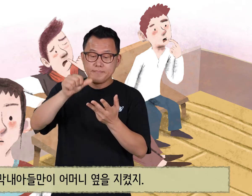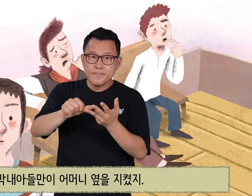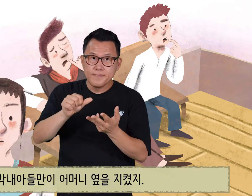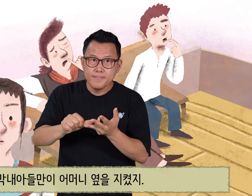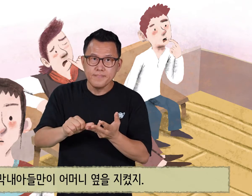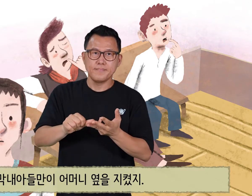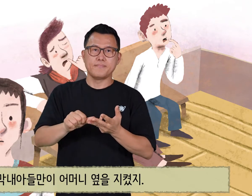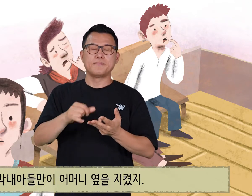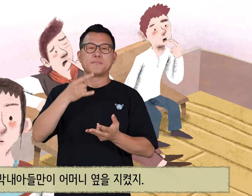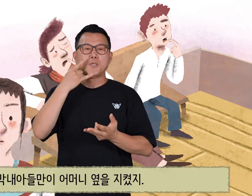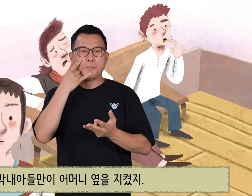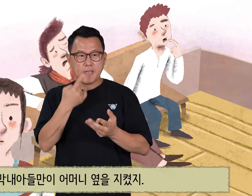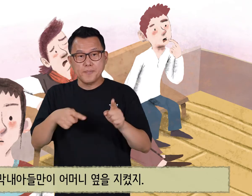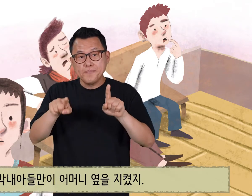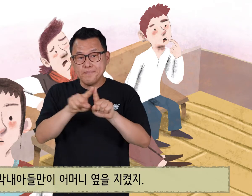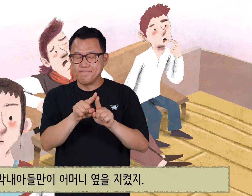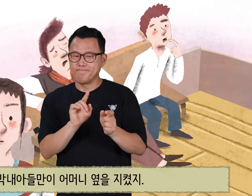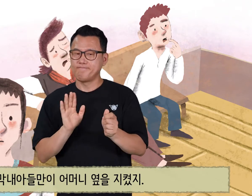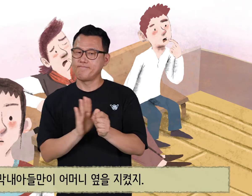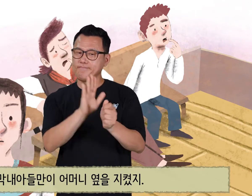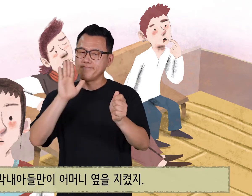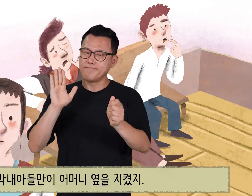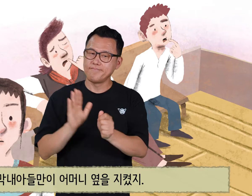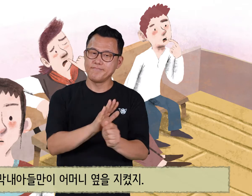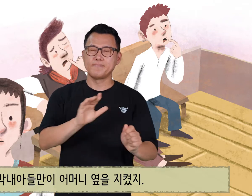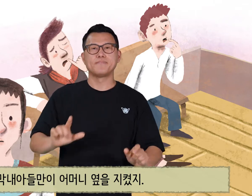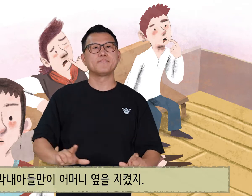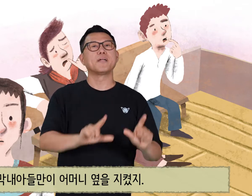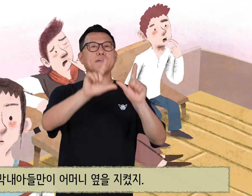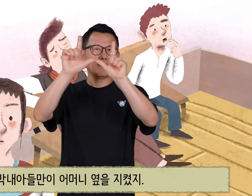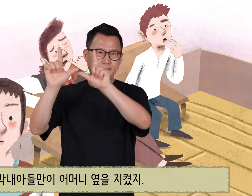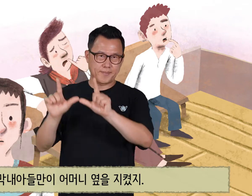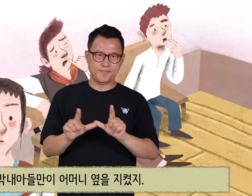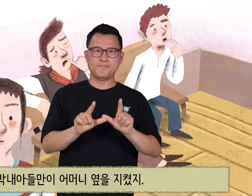막내 아들만이 어머니 옆을 지켰지.